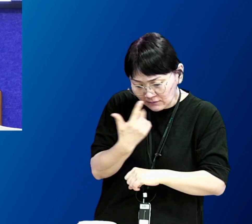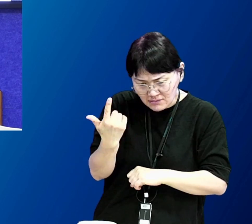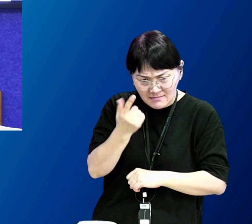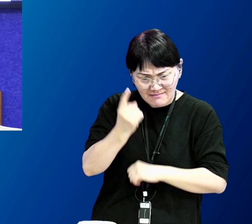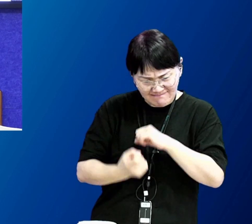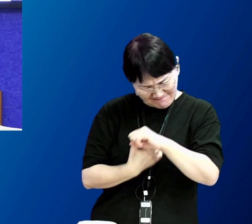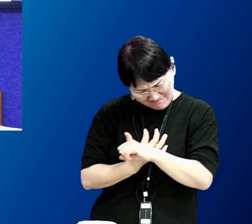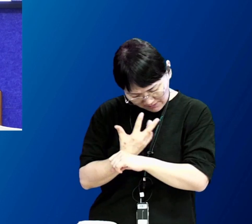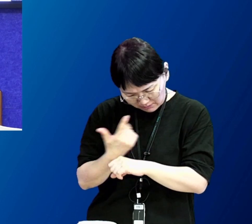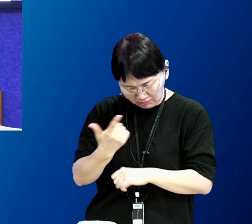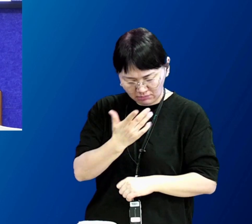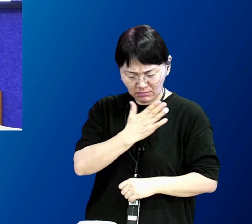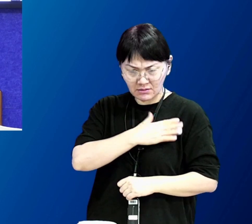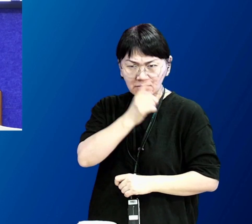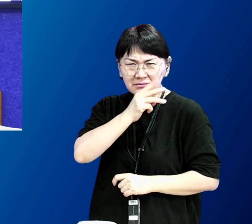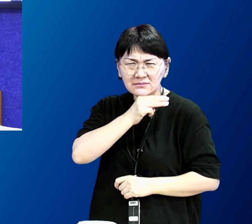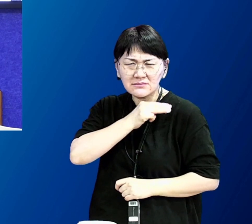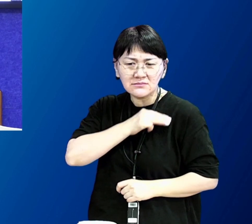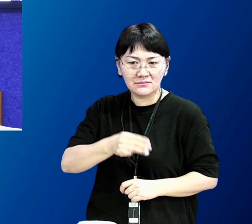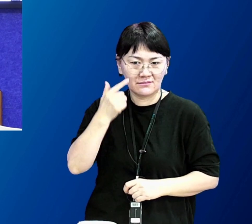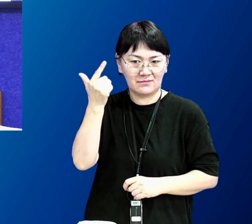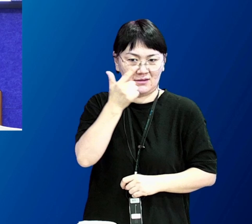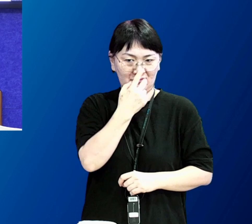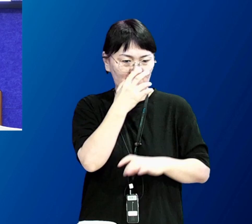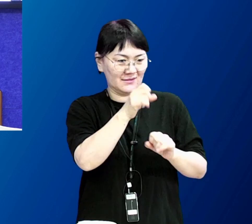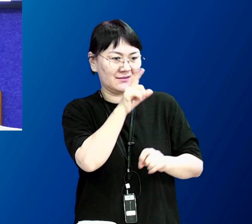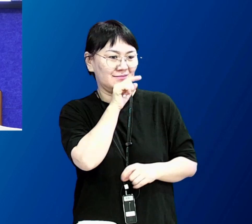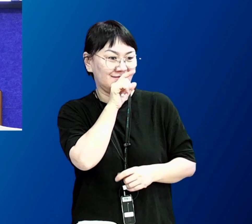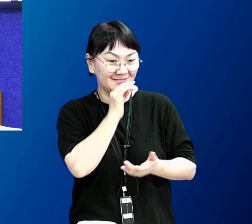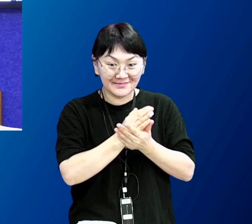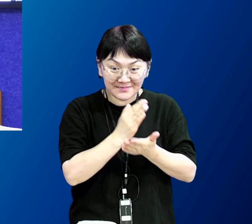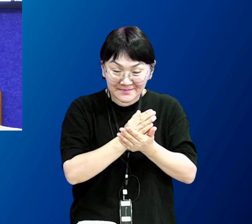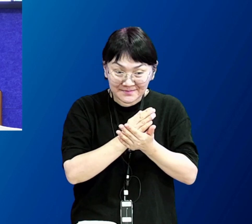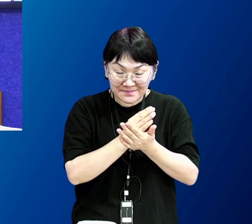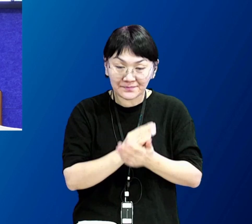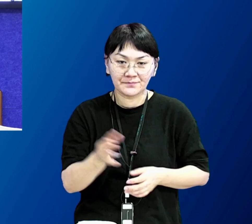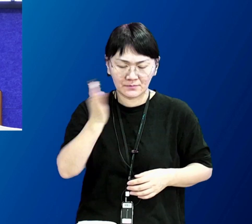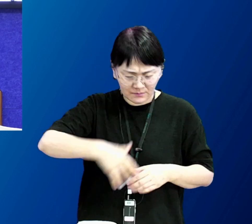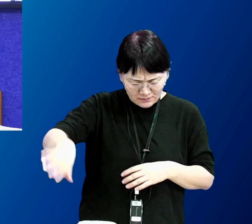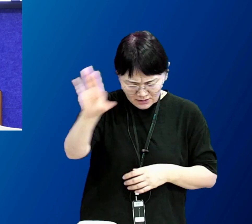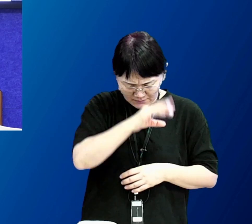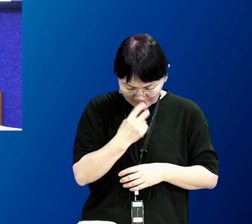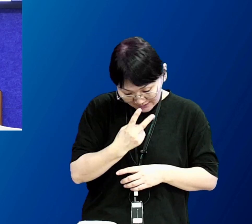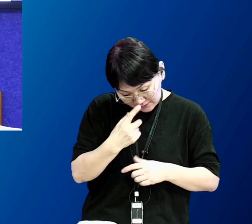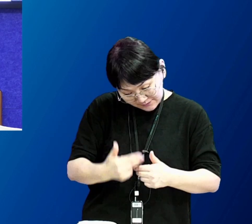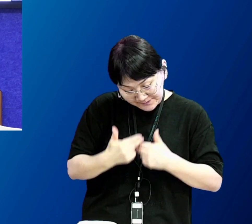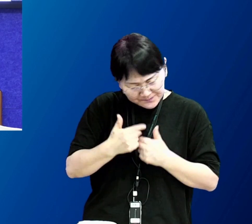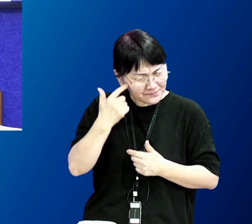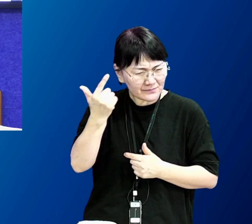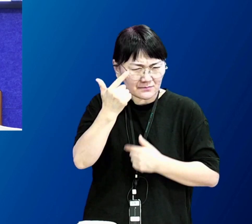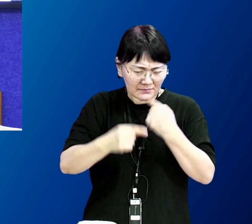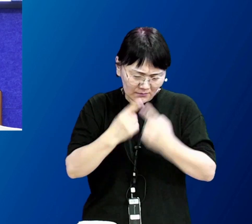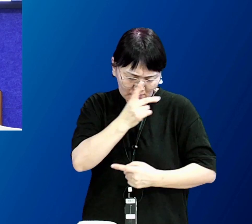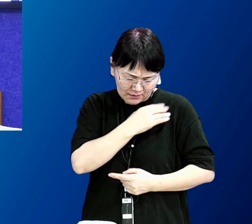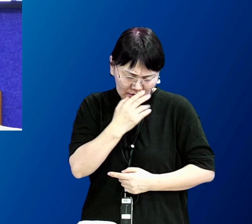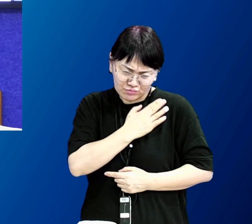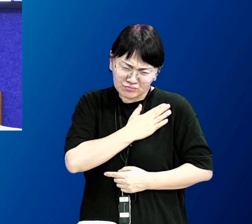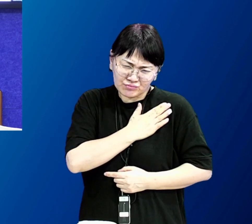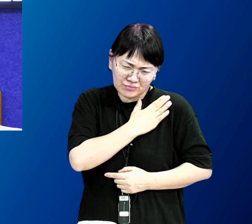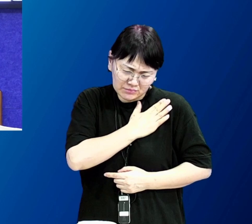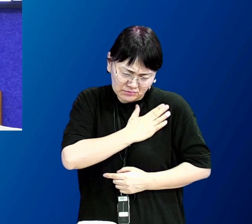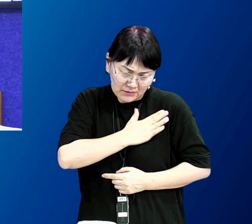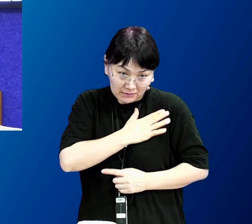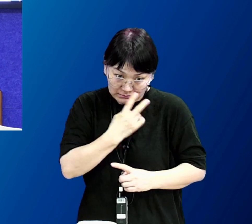мэдэж болохоор байгаа юм зү. За. 1-р нь бид бүхэнд үнэхээр эзнийг хайрлах хайр байгаа